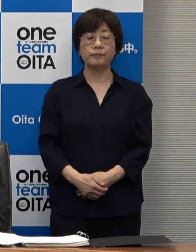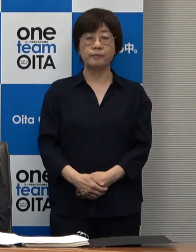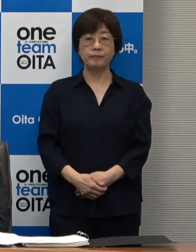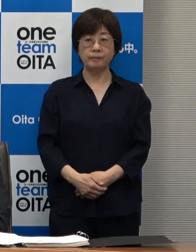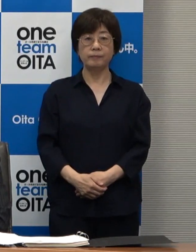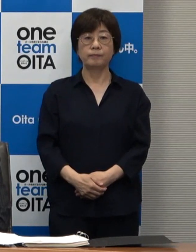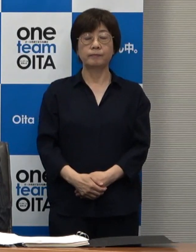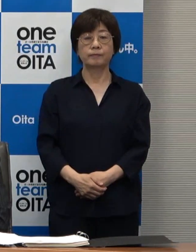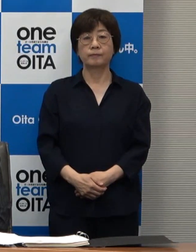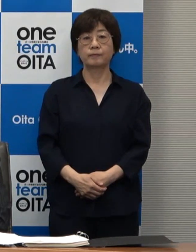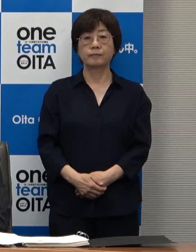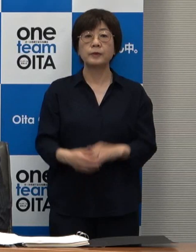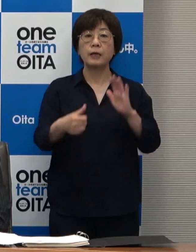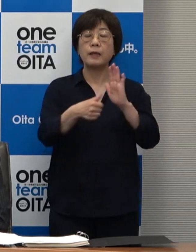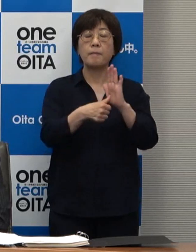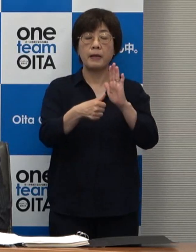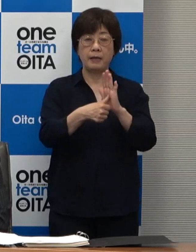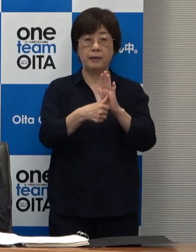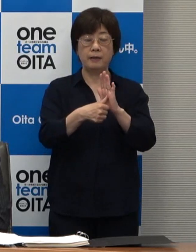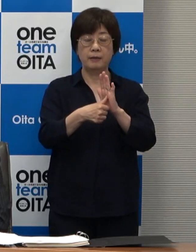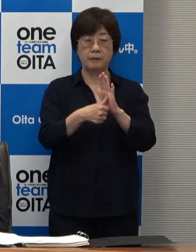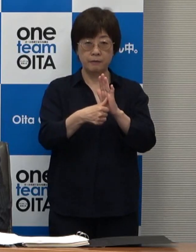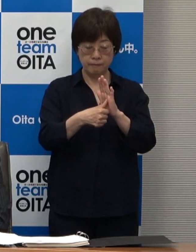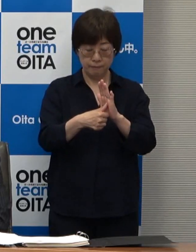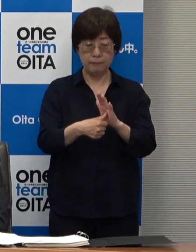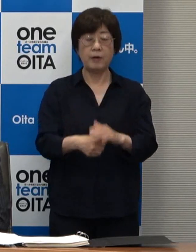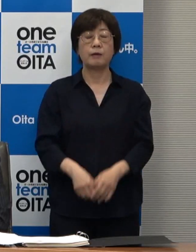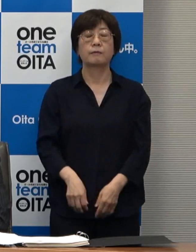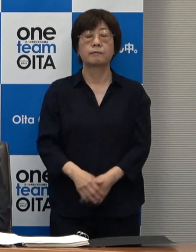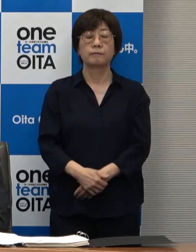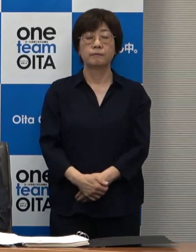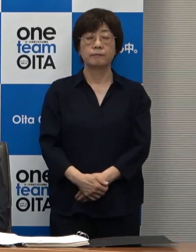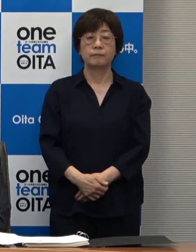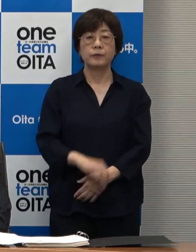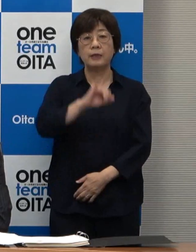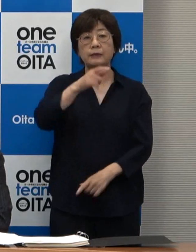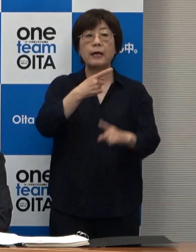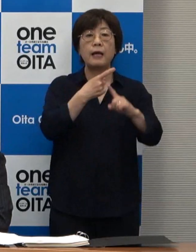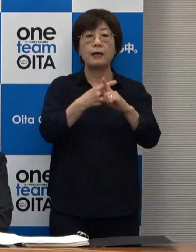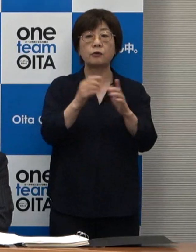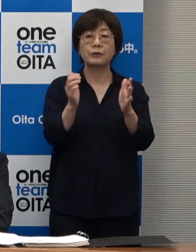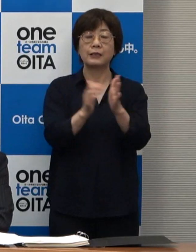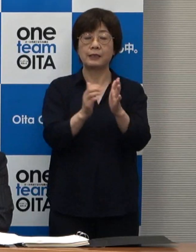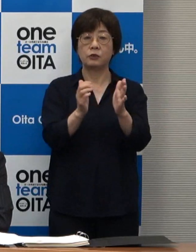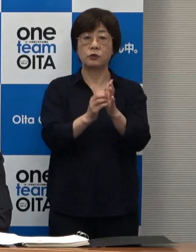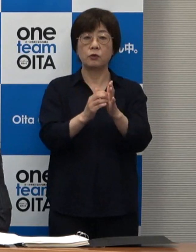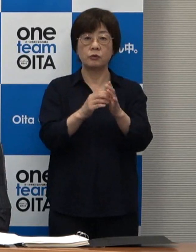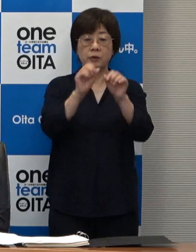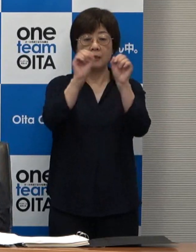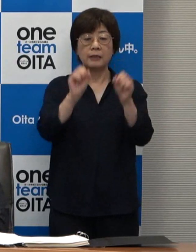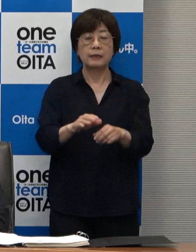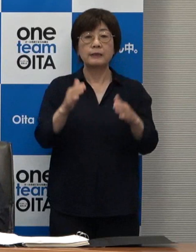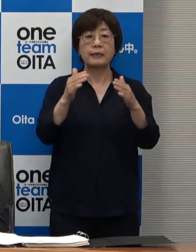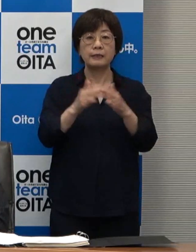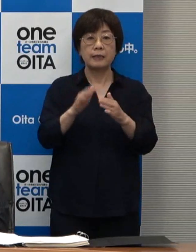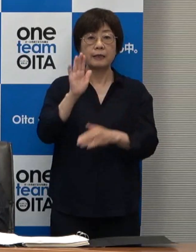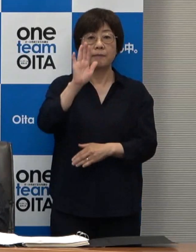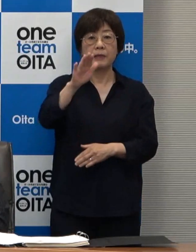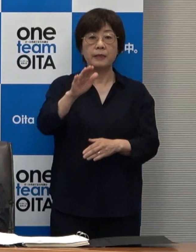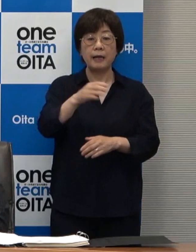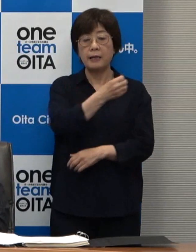で、名称が通称ですけど JX 金属関崎未来改正